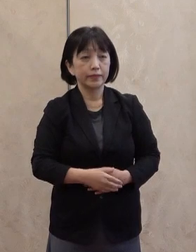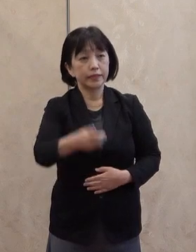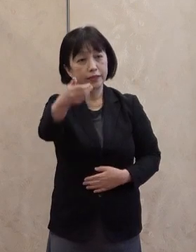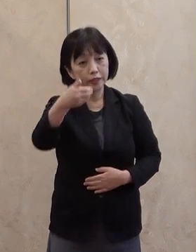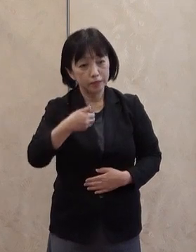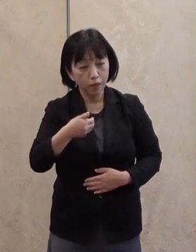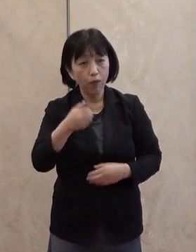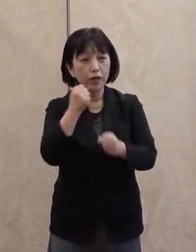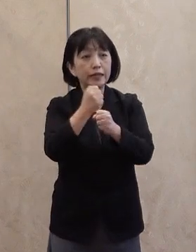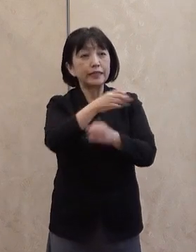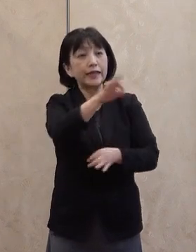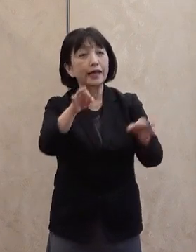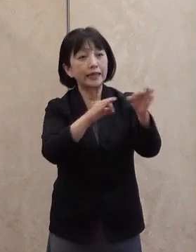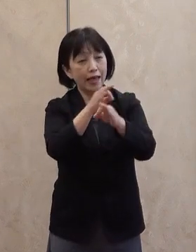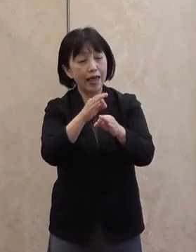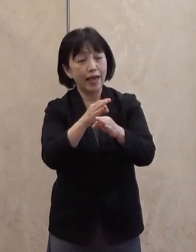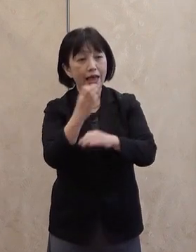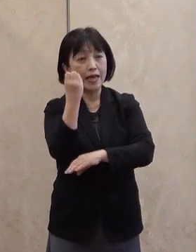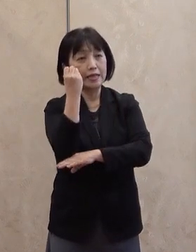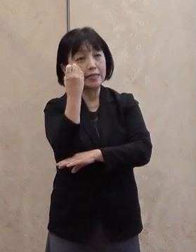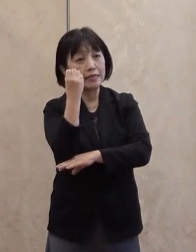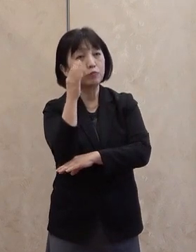産経新聞の佐藤です。